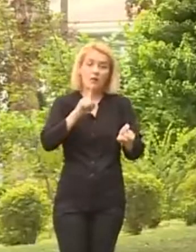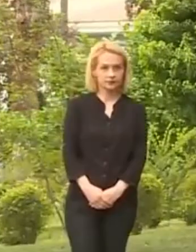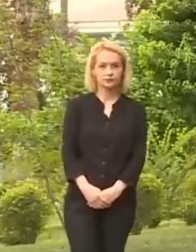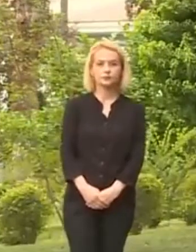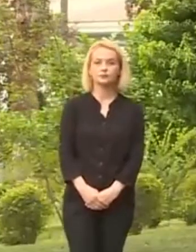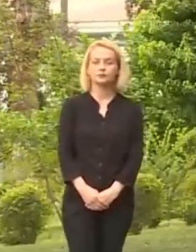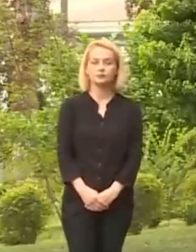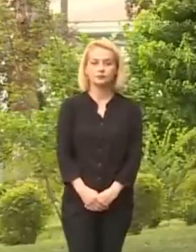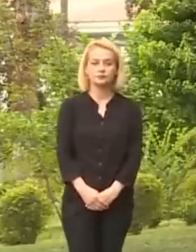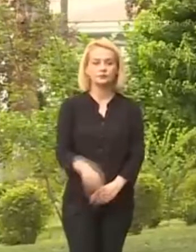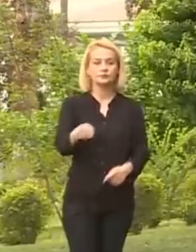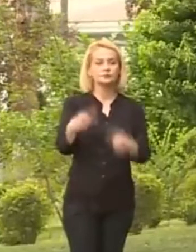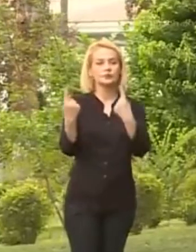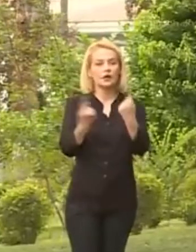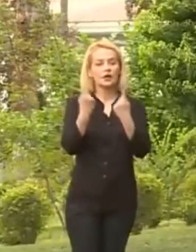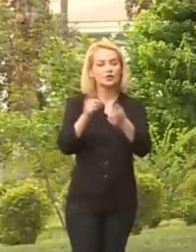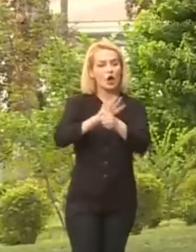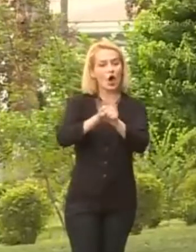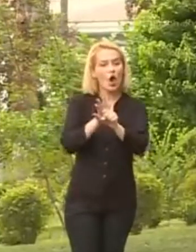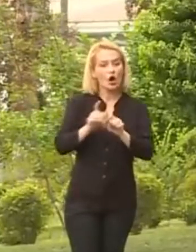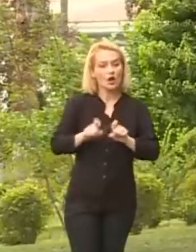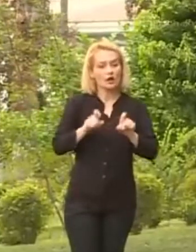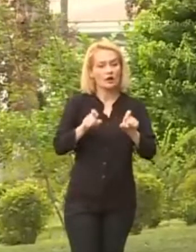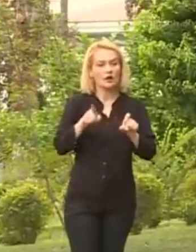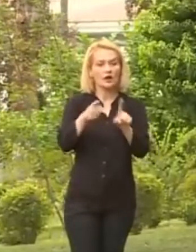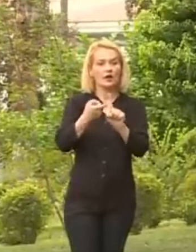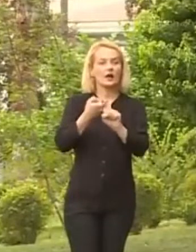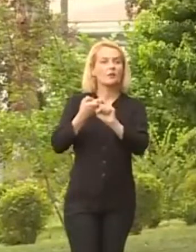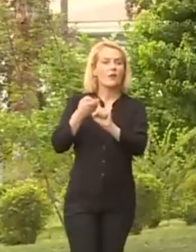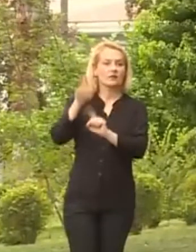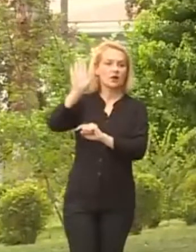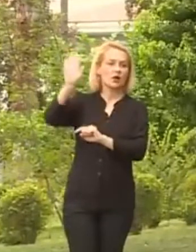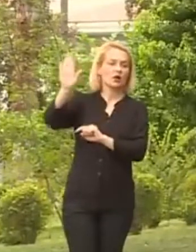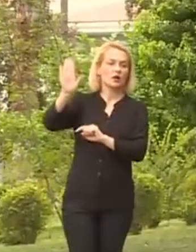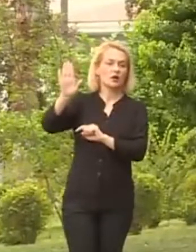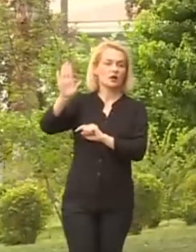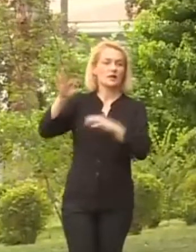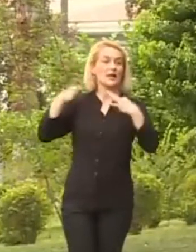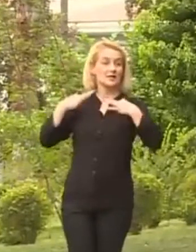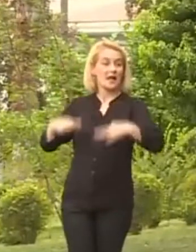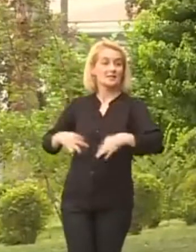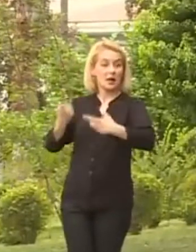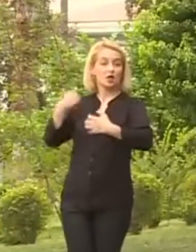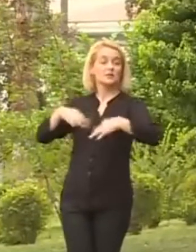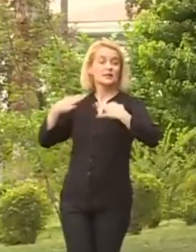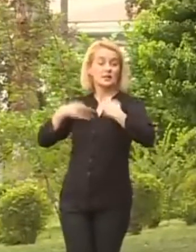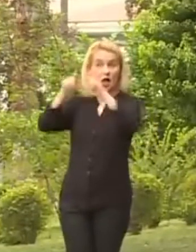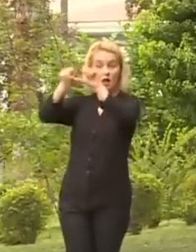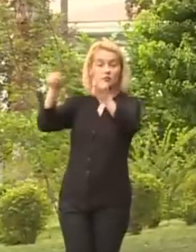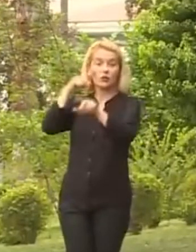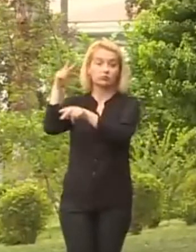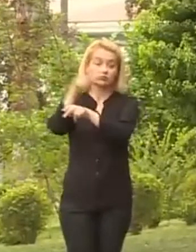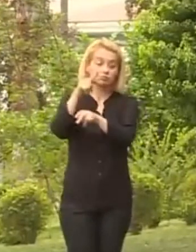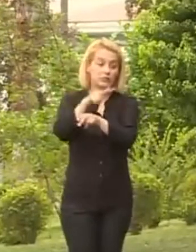вирус. Ситуацијата со коронавирусот според здравствените експерти ќе продолжи и понатаму